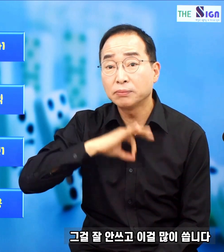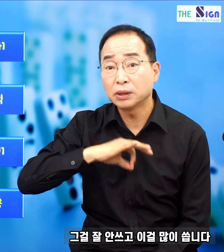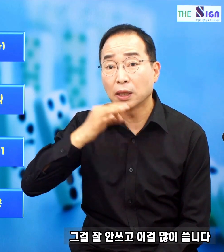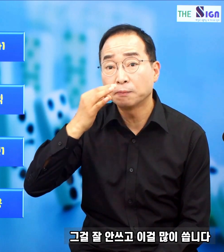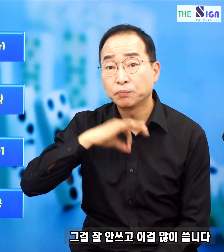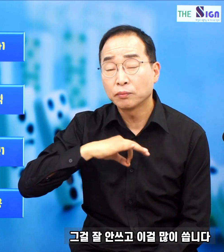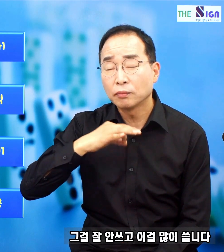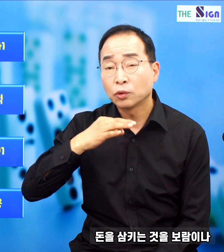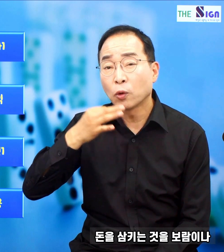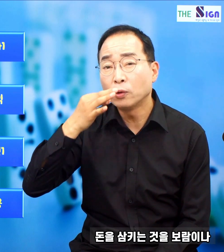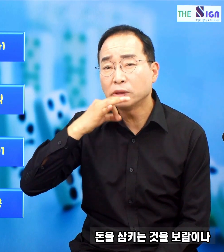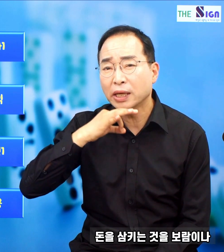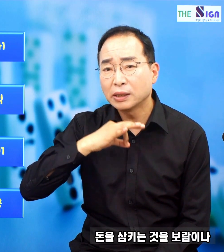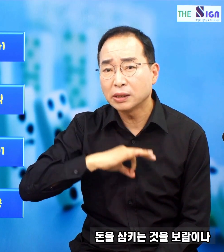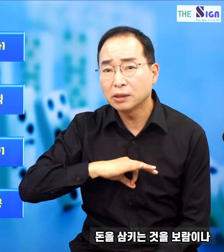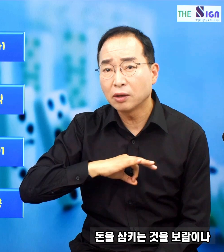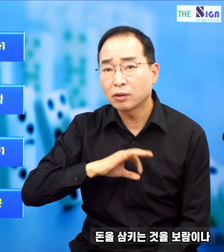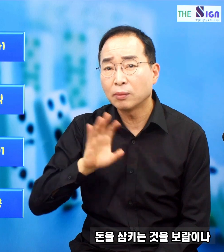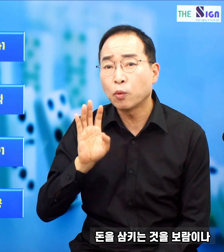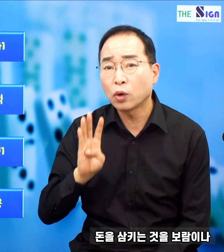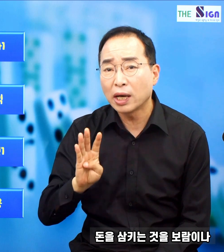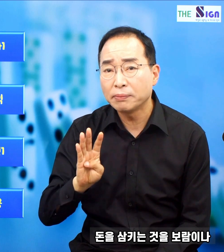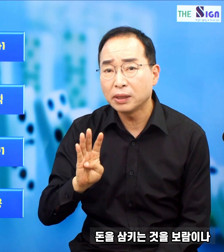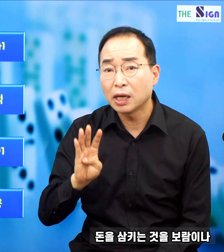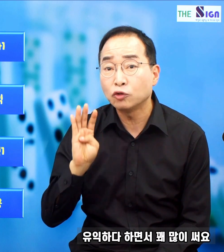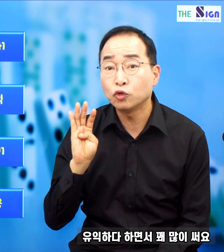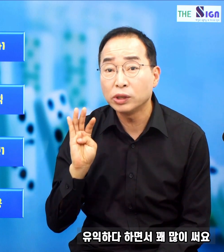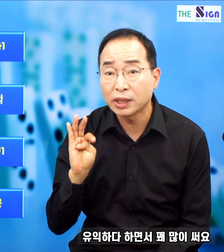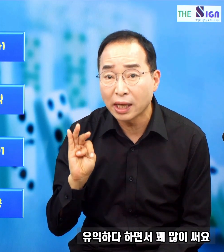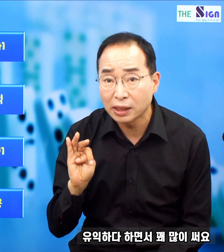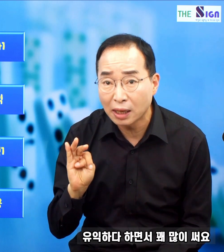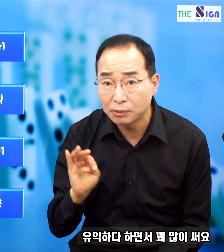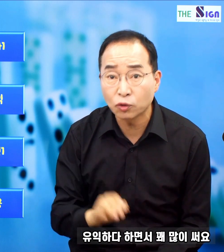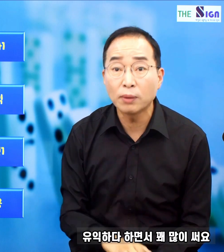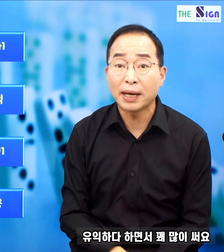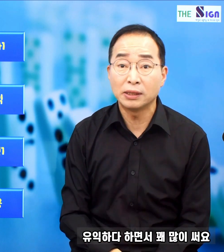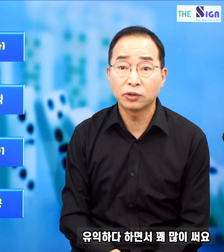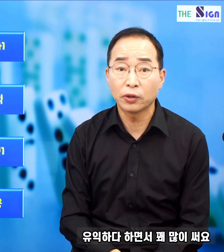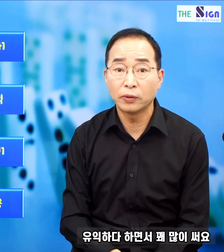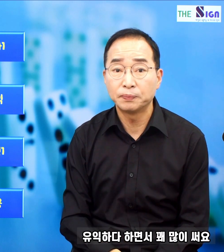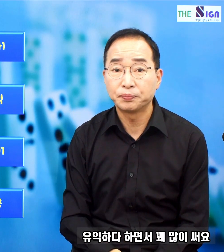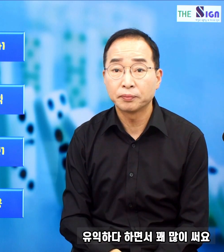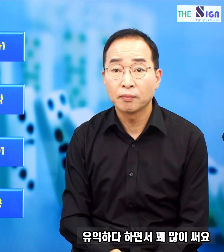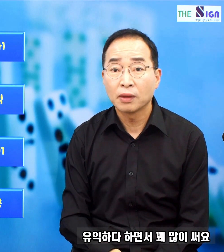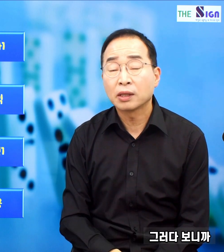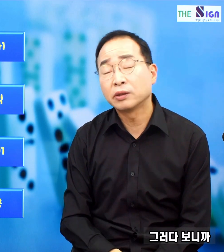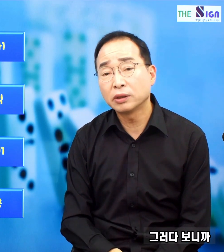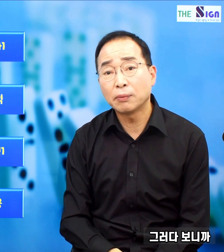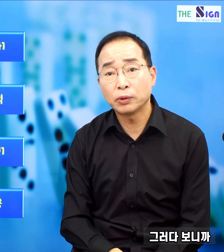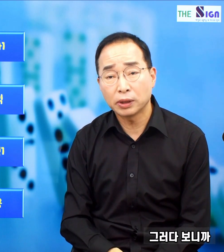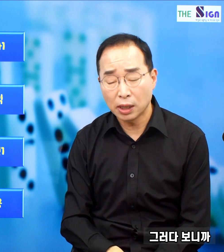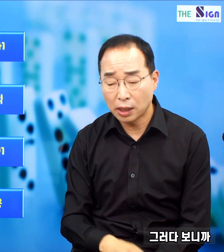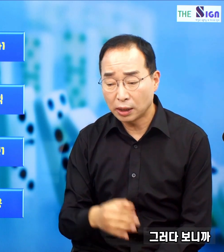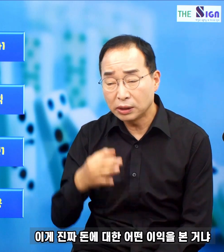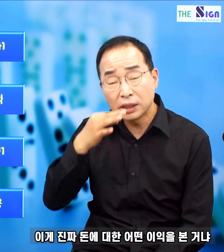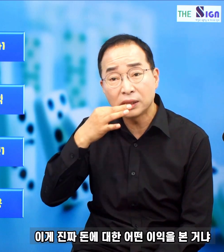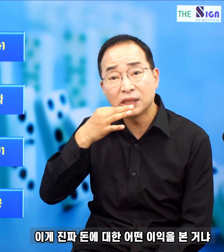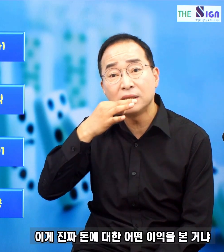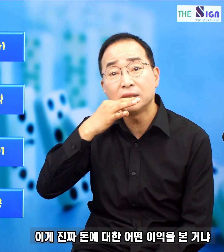씁니다. 돈을 삼키는 거를 보람이나 유익하다 하면서 꽤 많이 써요. 그러다 보니까 이게